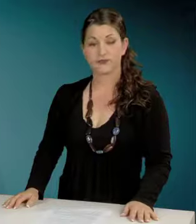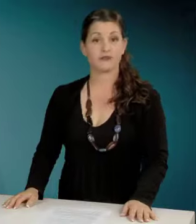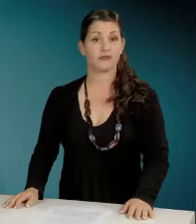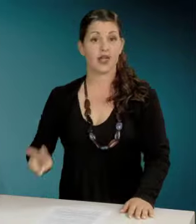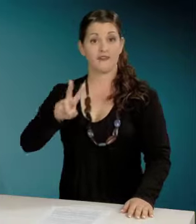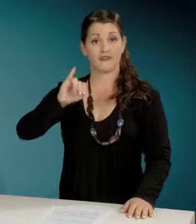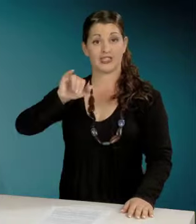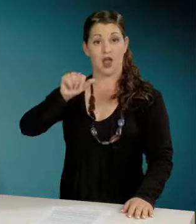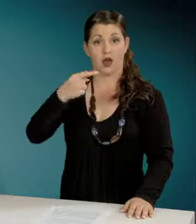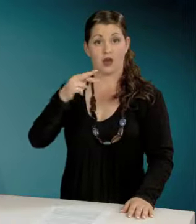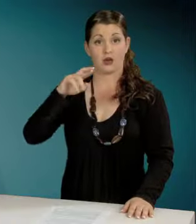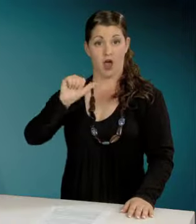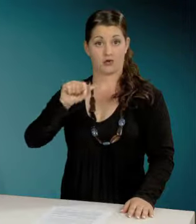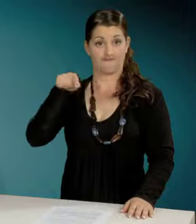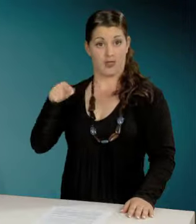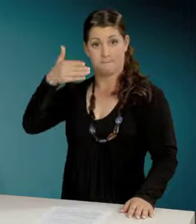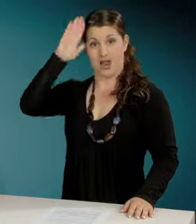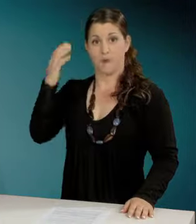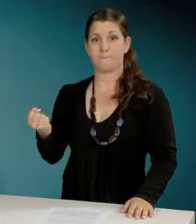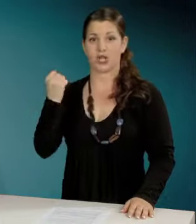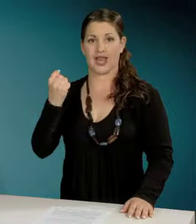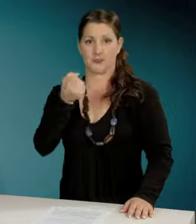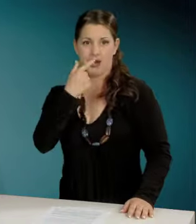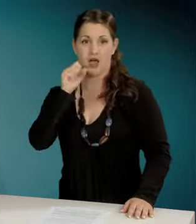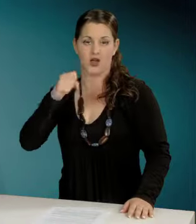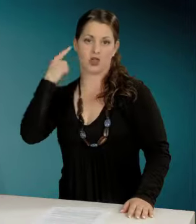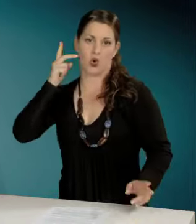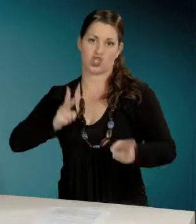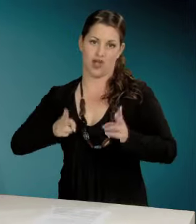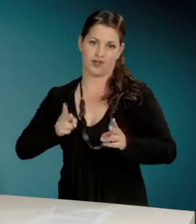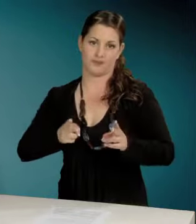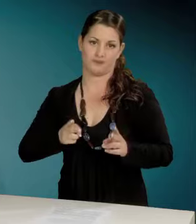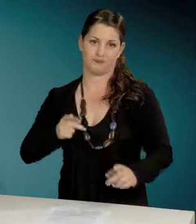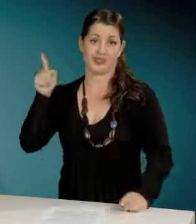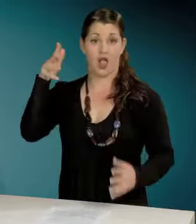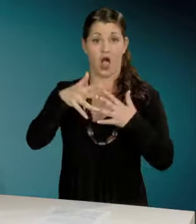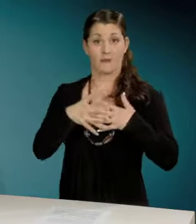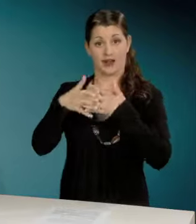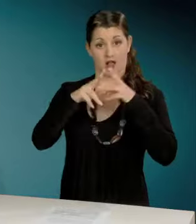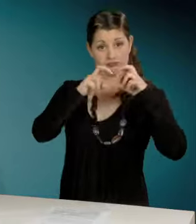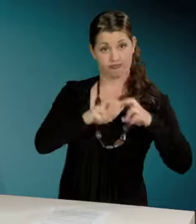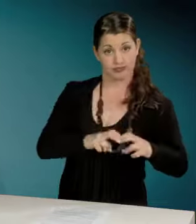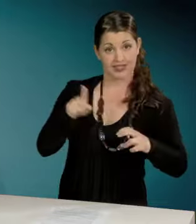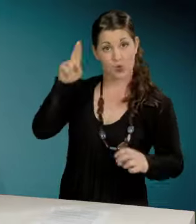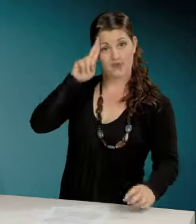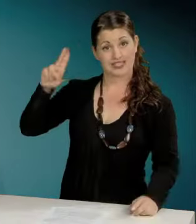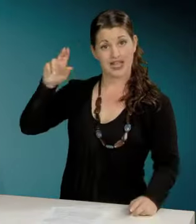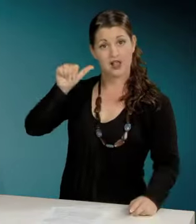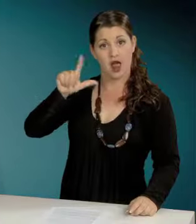wie agra die blauen potenzpille kann das gehör schädigen in amerika an der universität